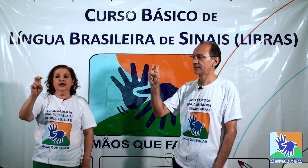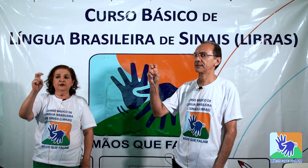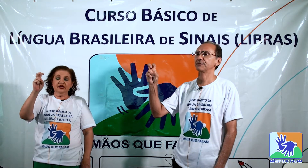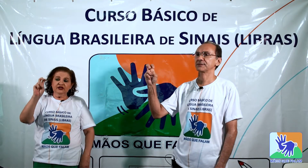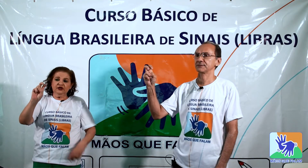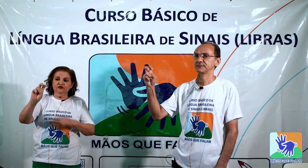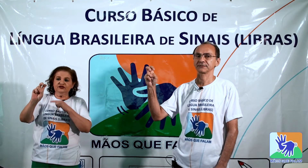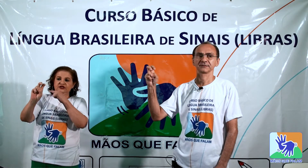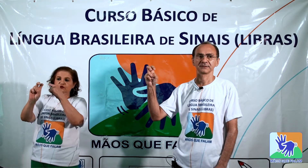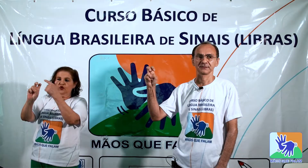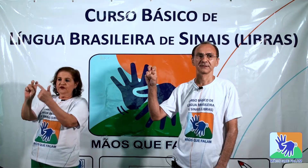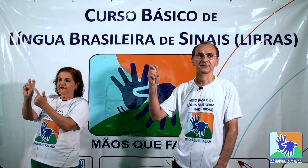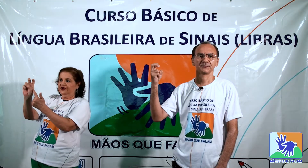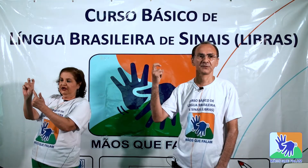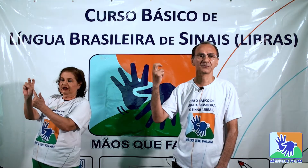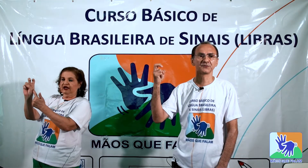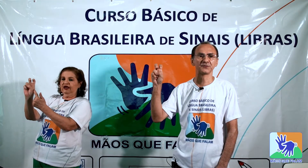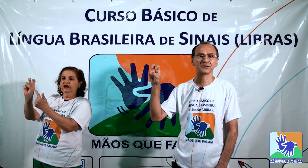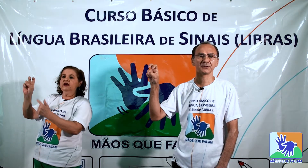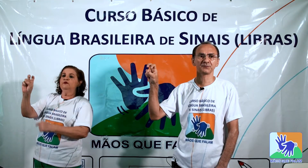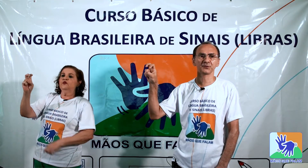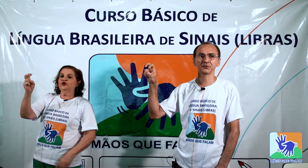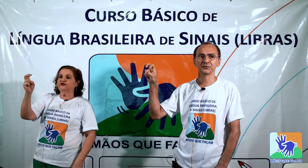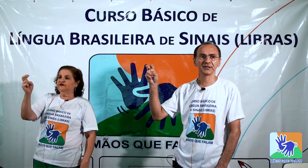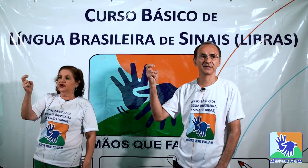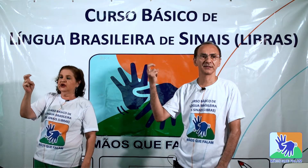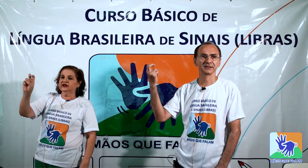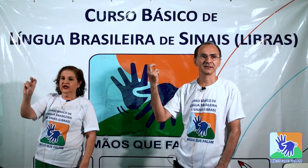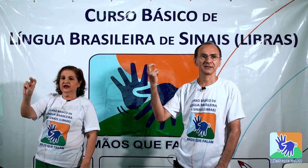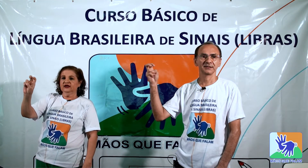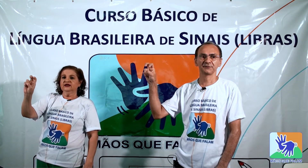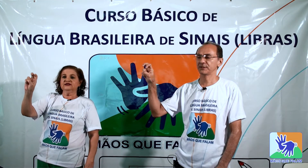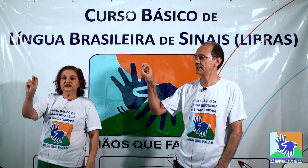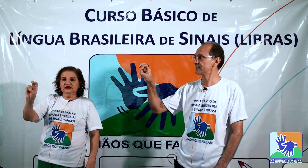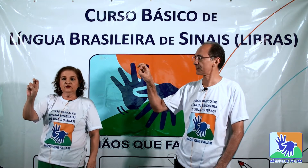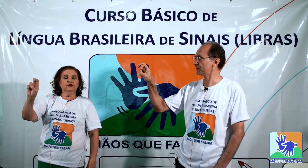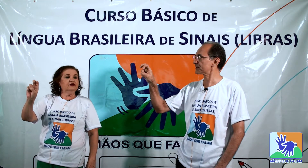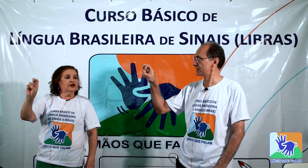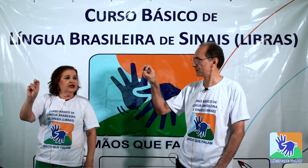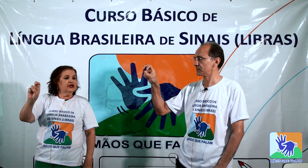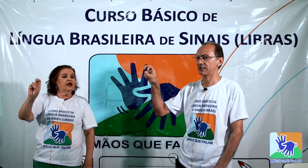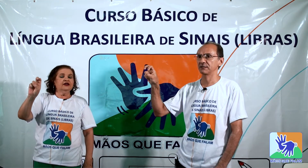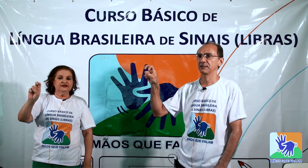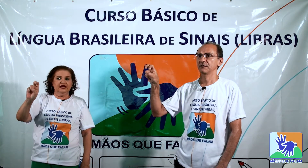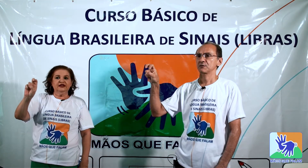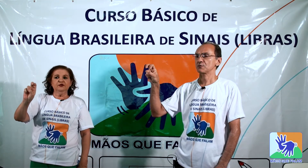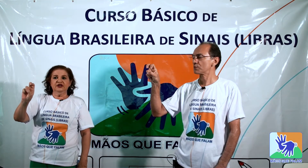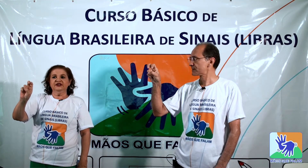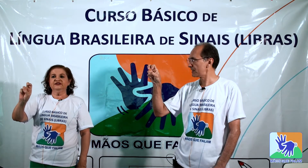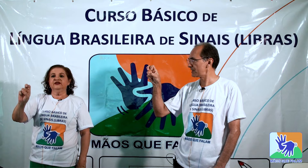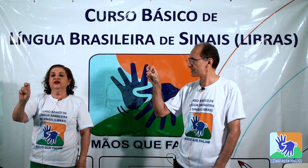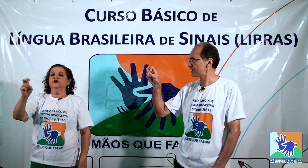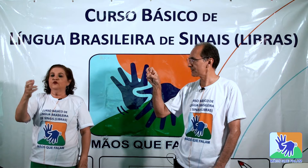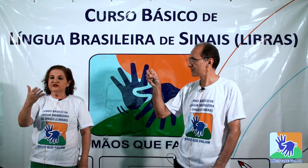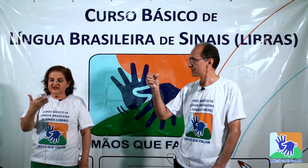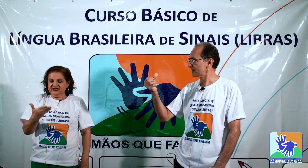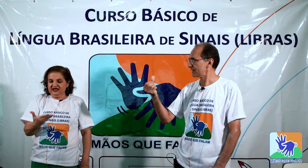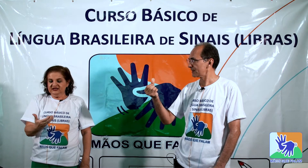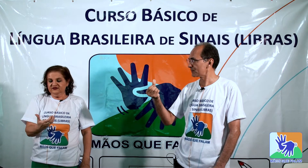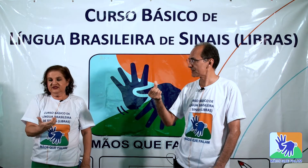Lembra, então o 5 modifica, né? Modifica, né? Fica 5, né? Exatamente. O 6. O 6, você